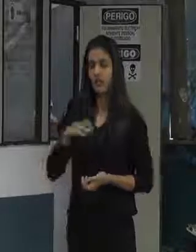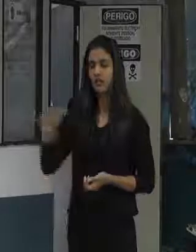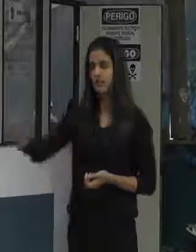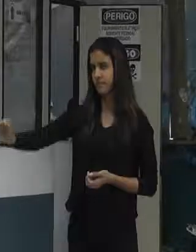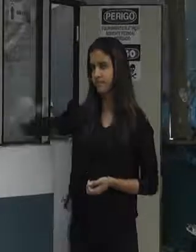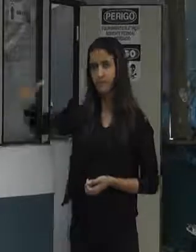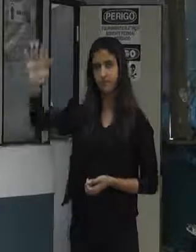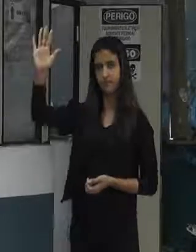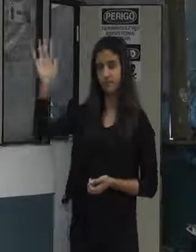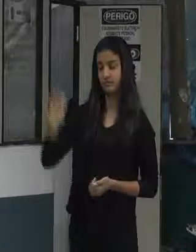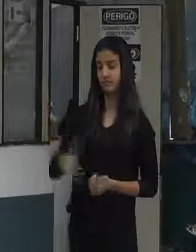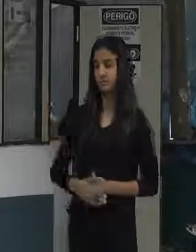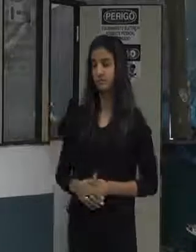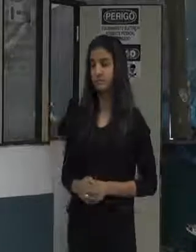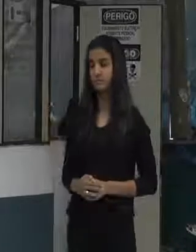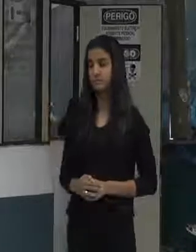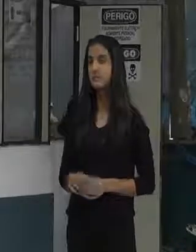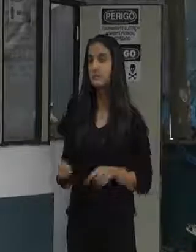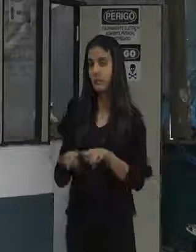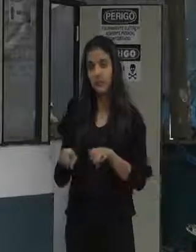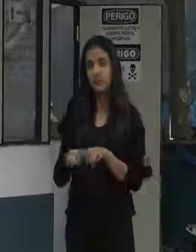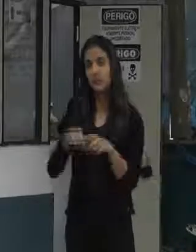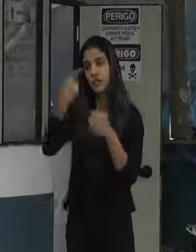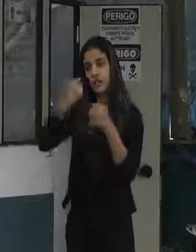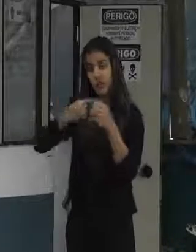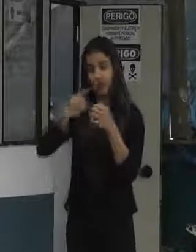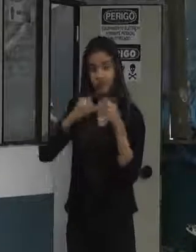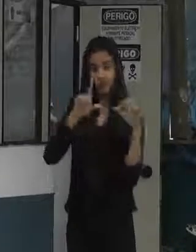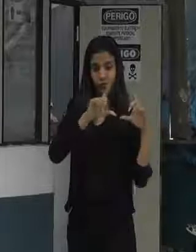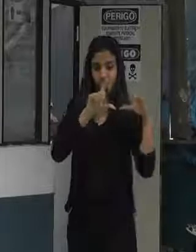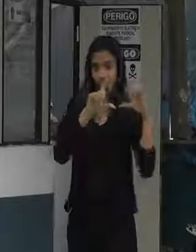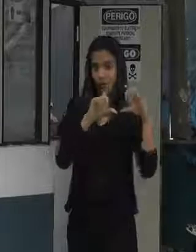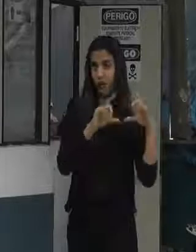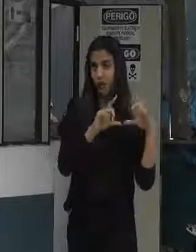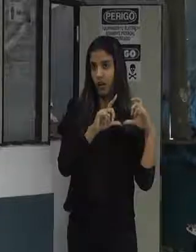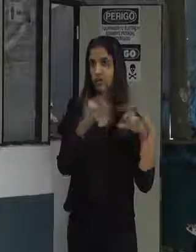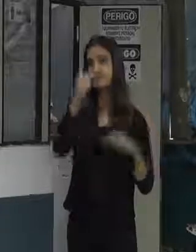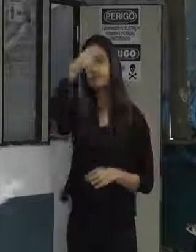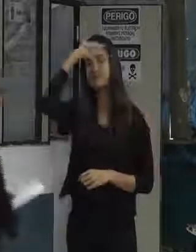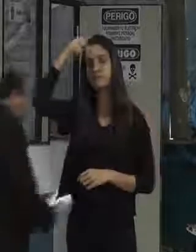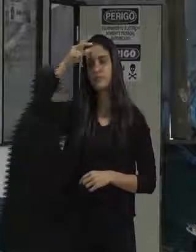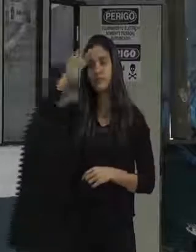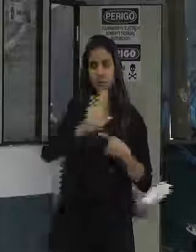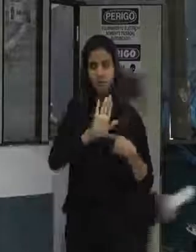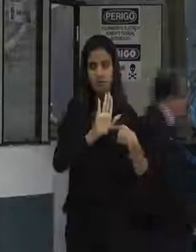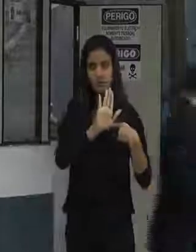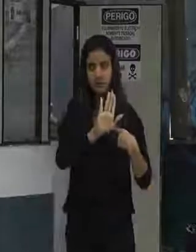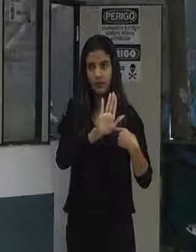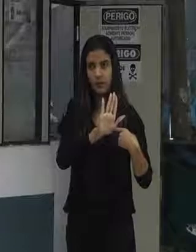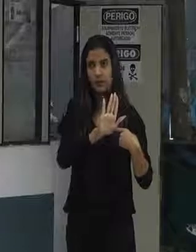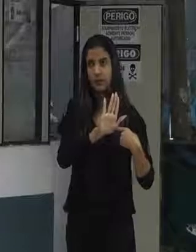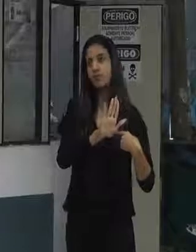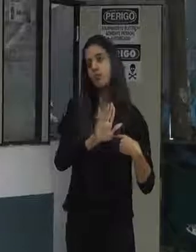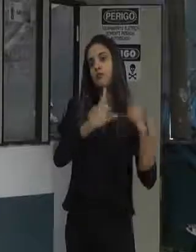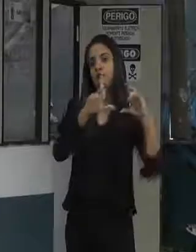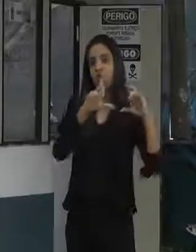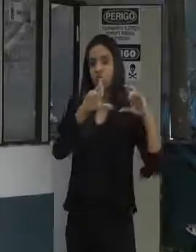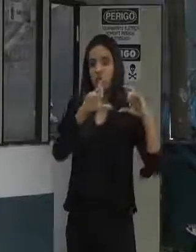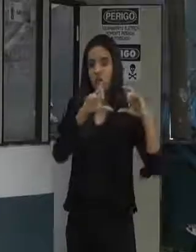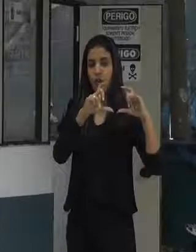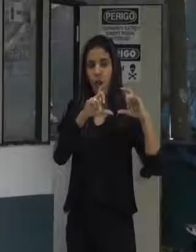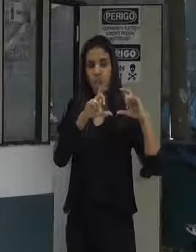abusivos. Na cidade virtual, o prefeito mostra algumas fotos e